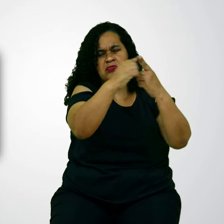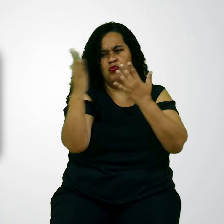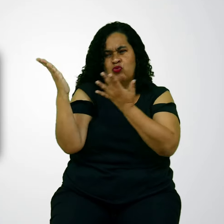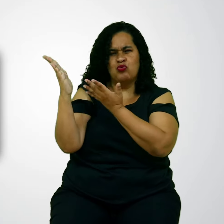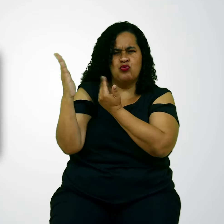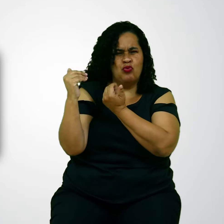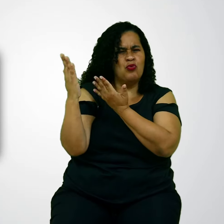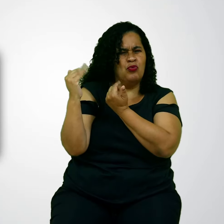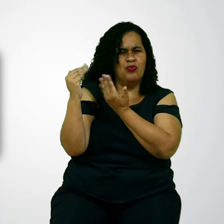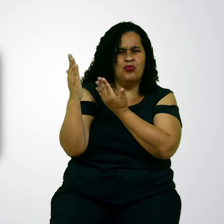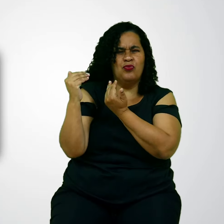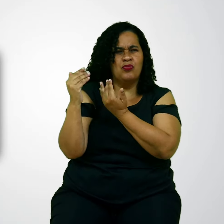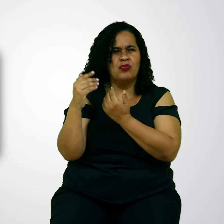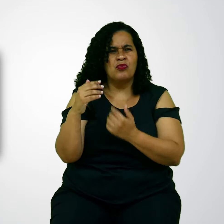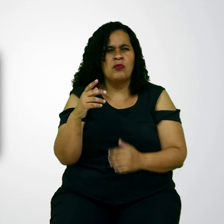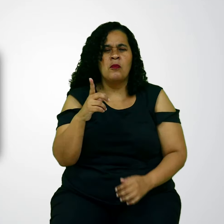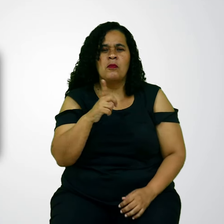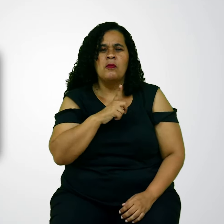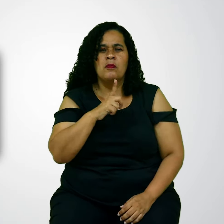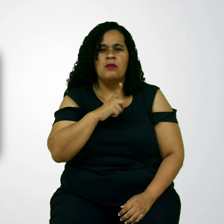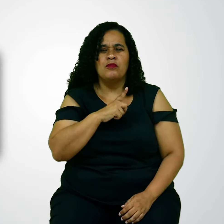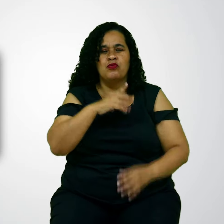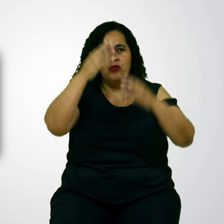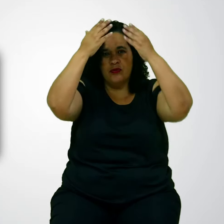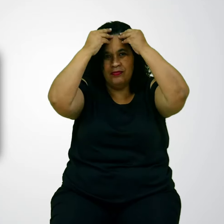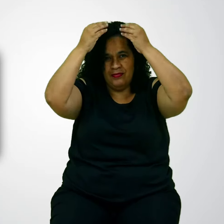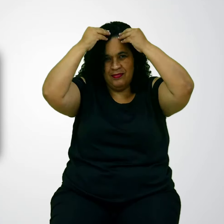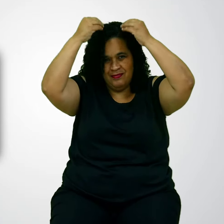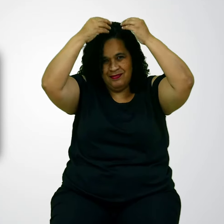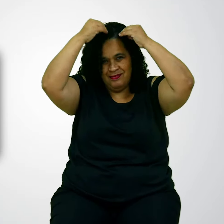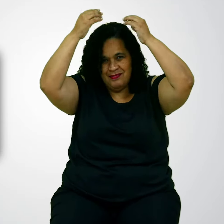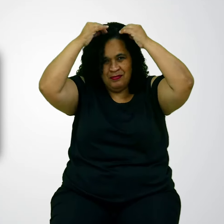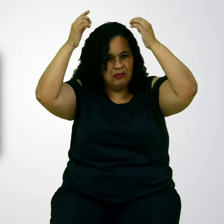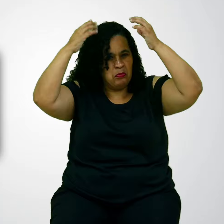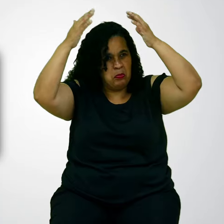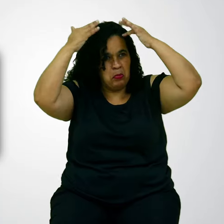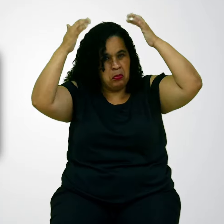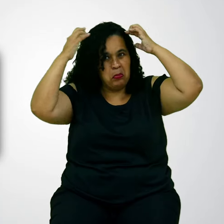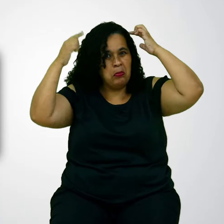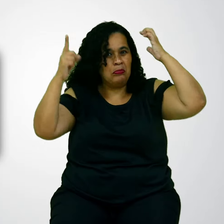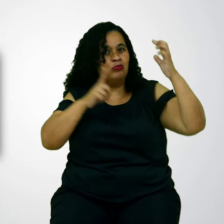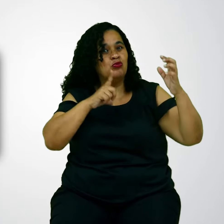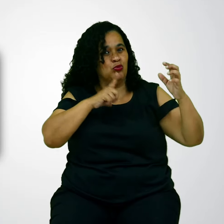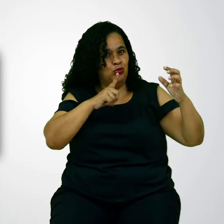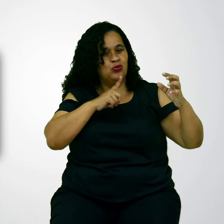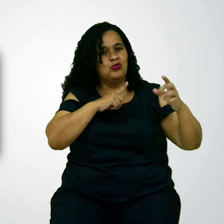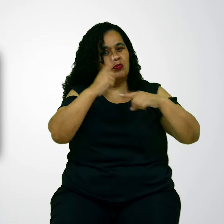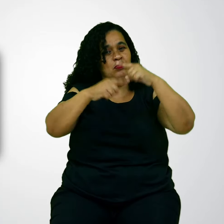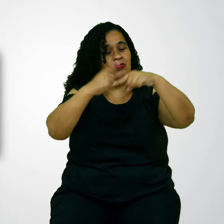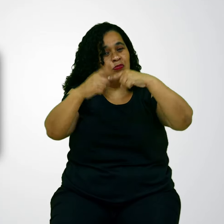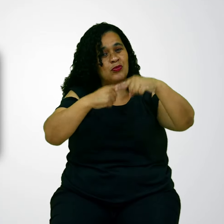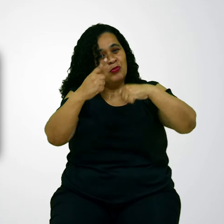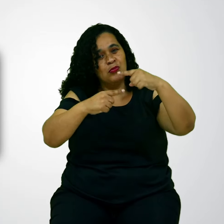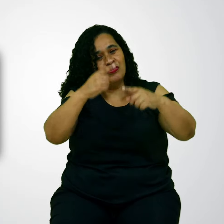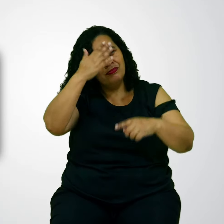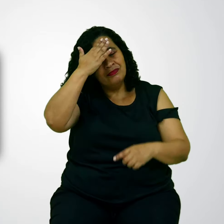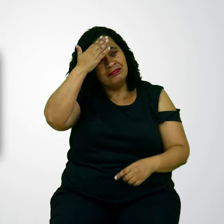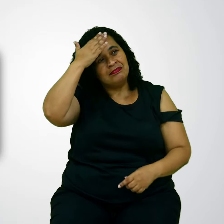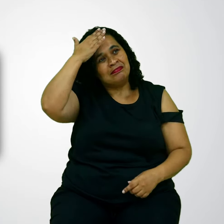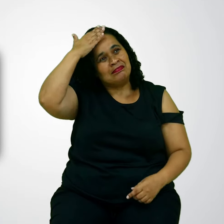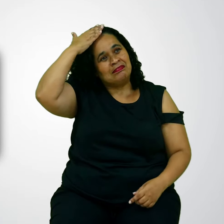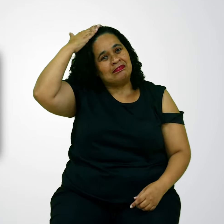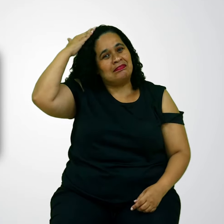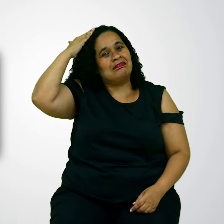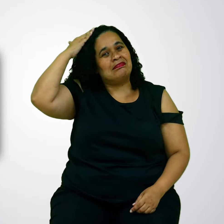eu tinha cabelo de Sansão naquele tempo, né? Costumo dizer que depois dos anos me deram a cabeleira de Eliseu,